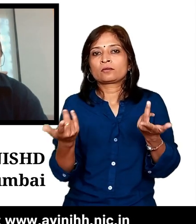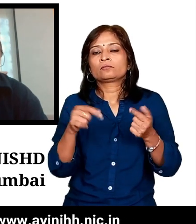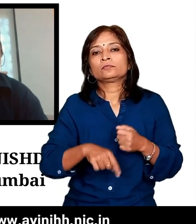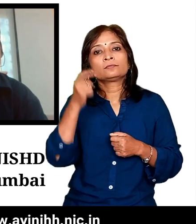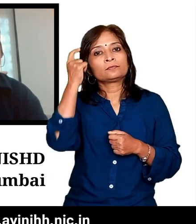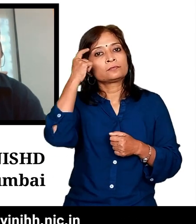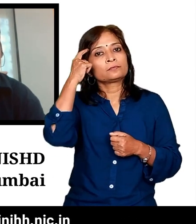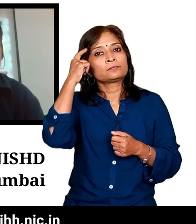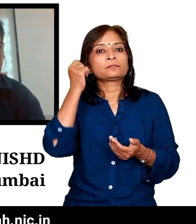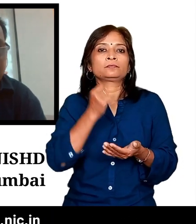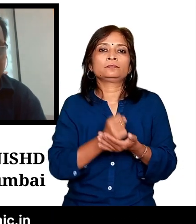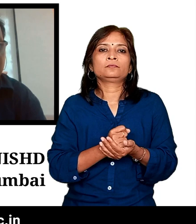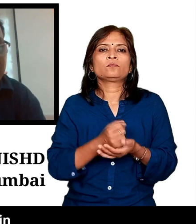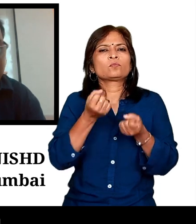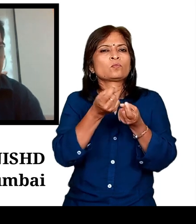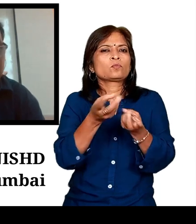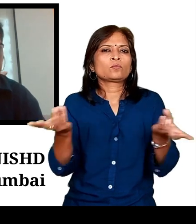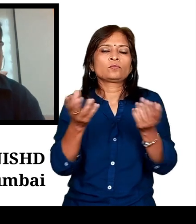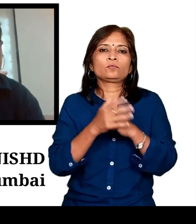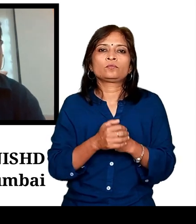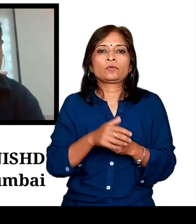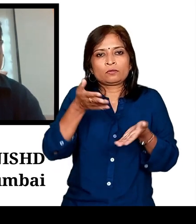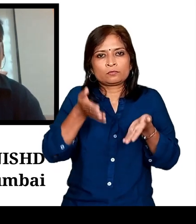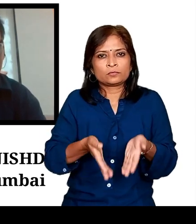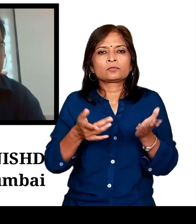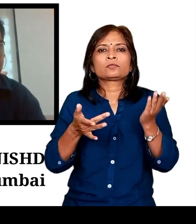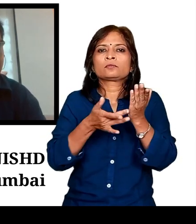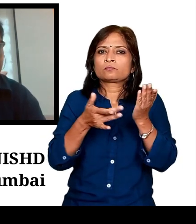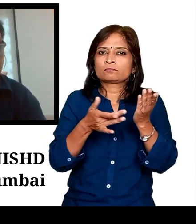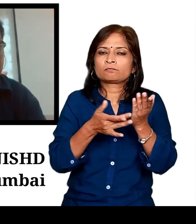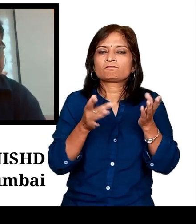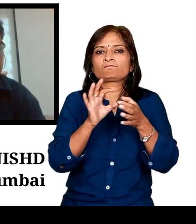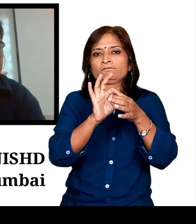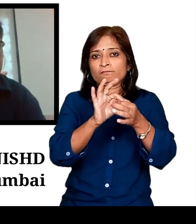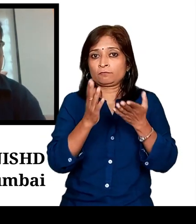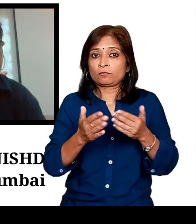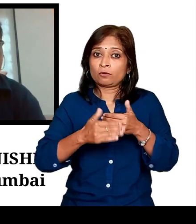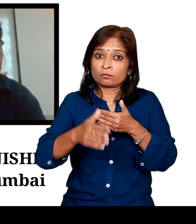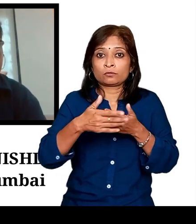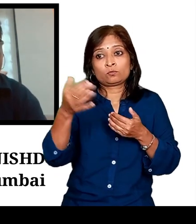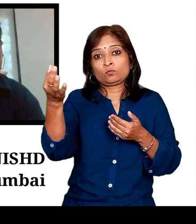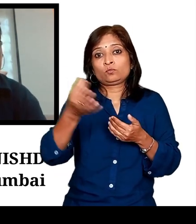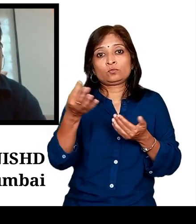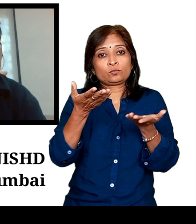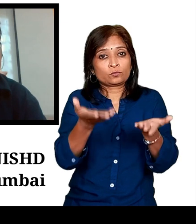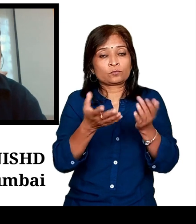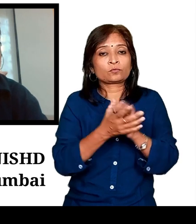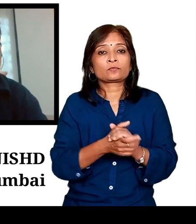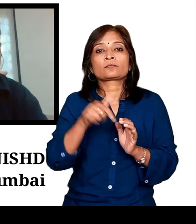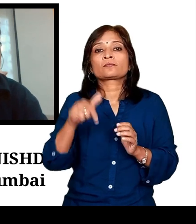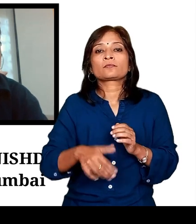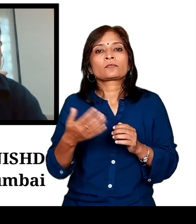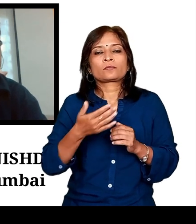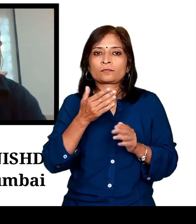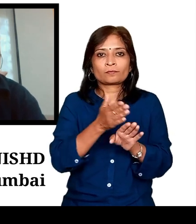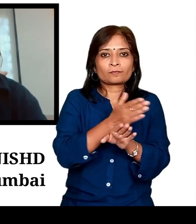नीड टू थिंक ऑफ दैट. तो बहुत सारे आजकल के इसमें टेक्नोलॉजी बहुत आगे है, तो हमारे पास जैसे आपको